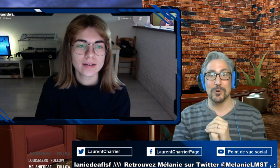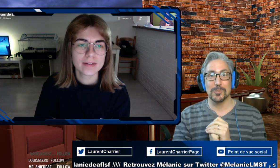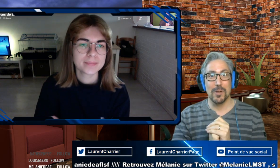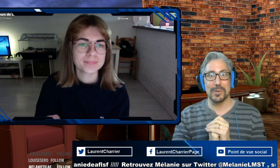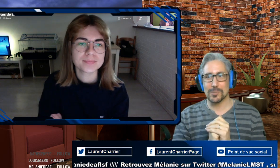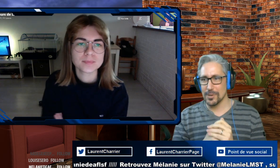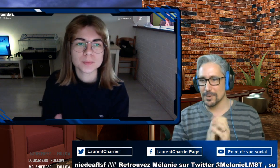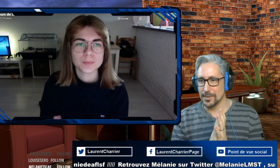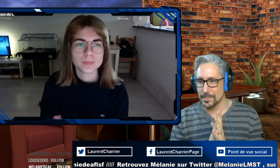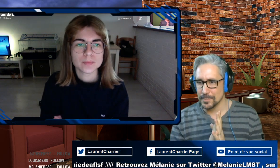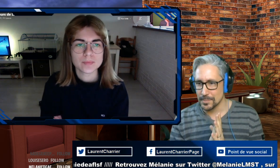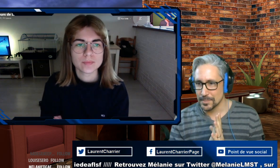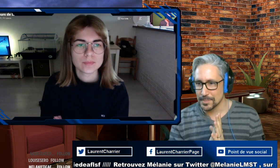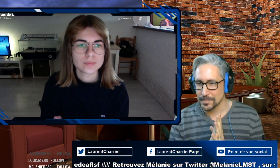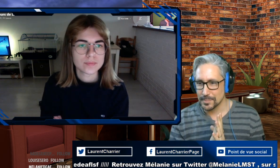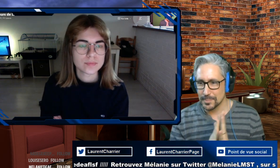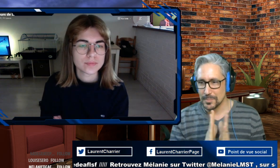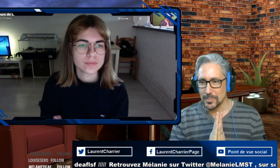toi je te reçois parce que